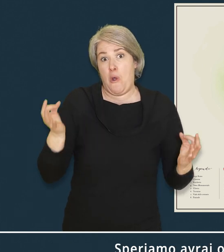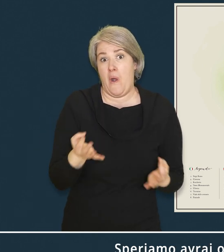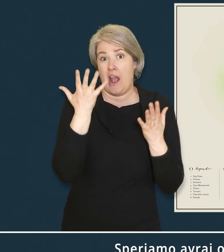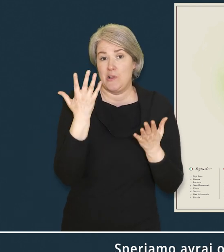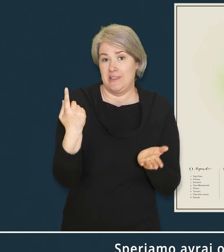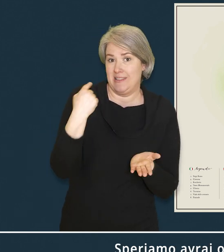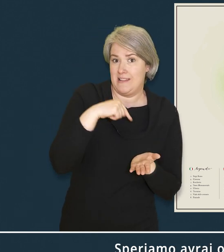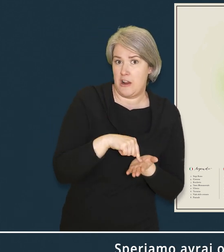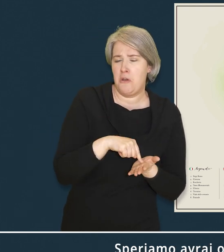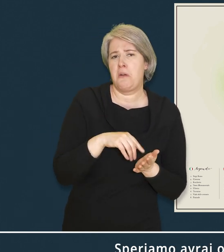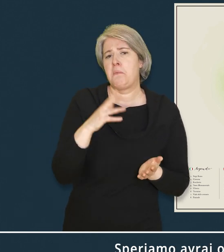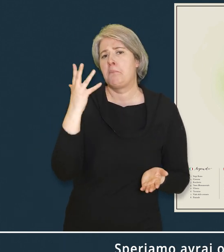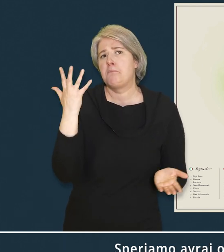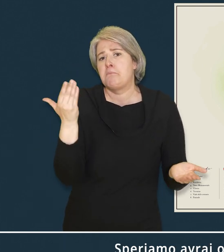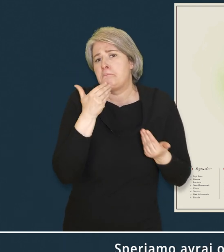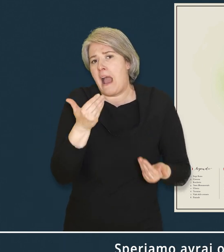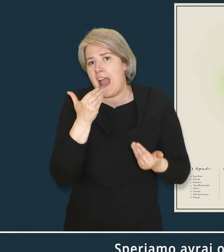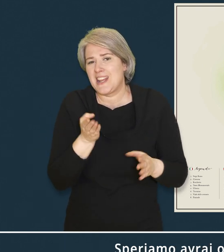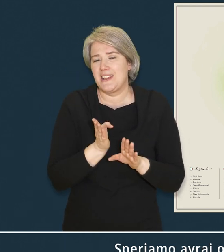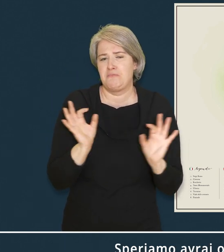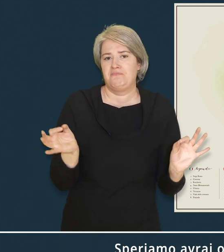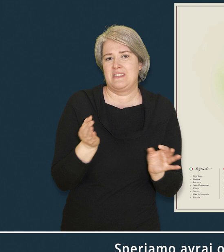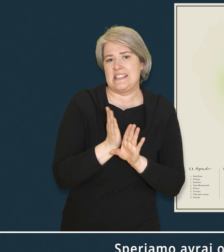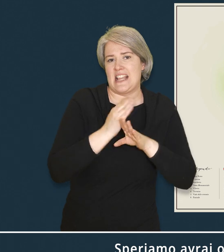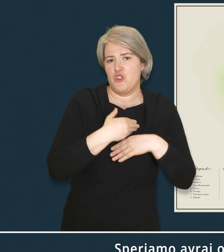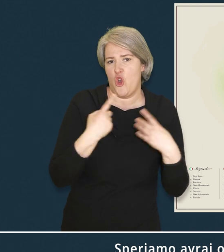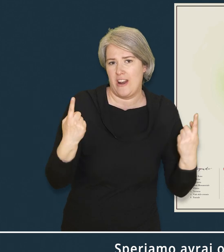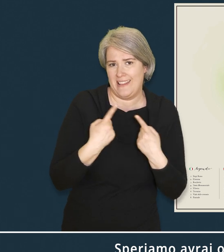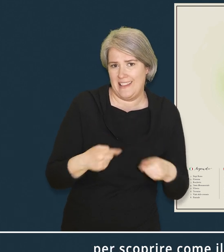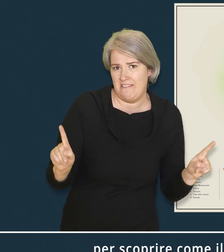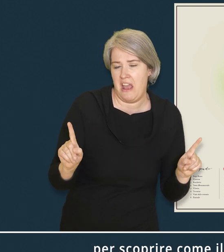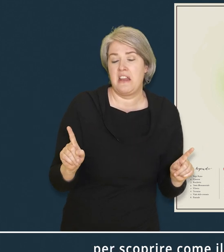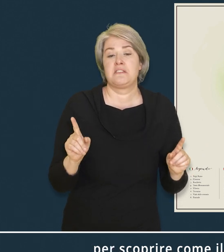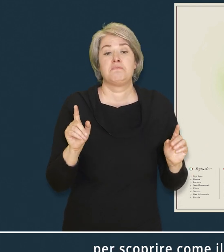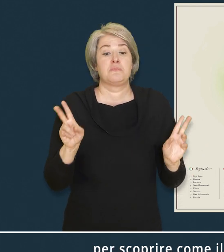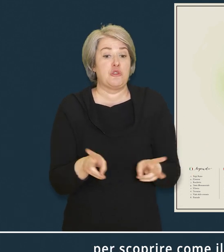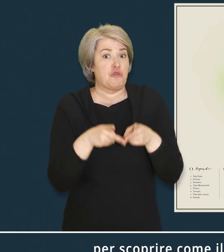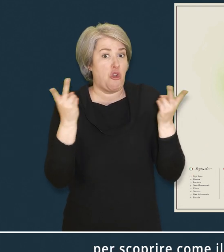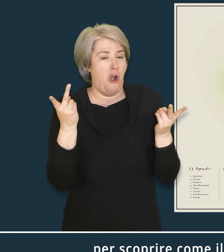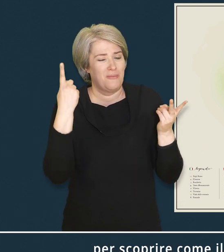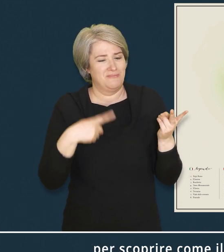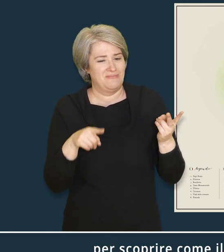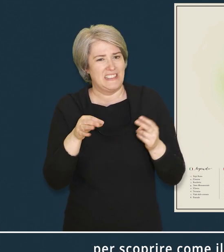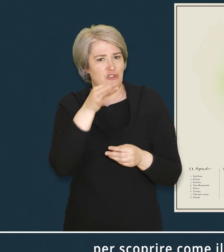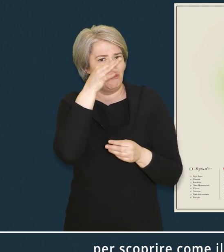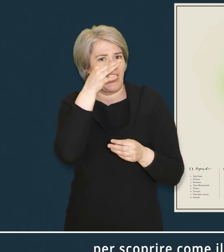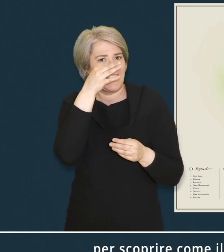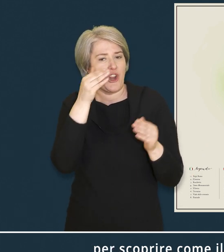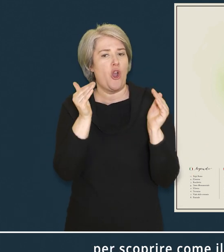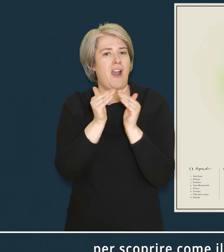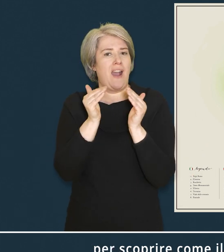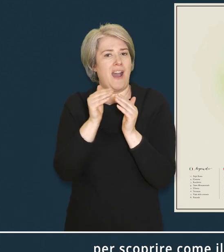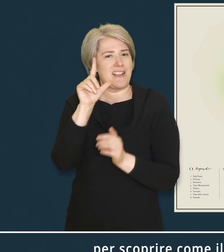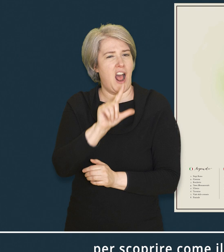Speriamo avrai occasione di tornare, magari in una stagione diversa, per scoprire come il giardino di casa